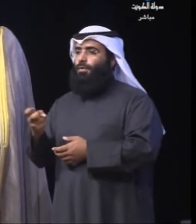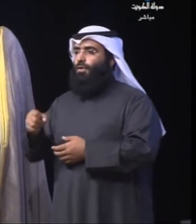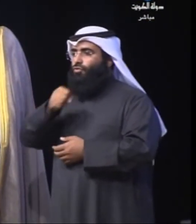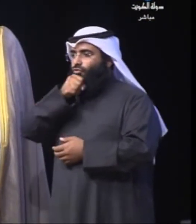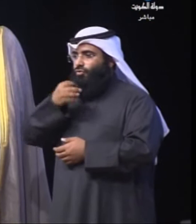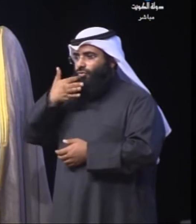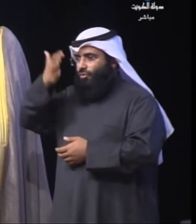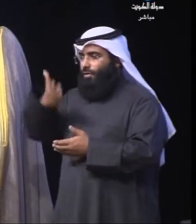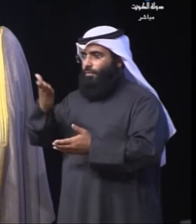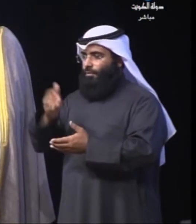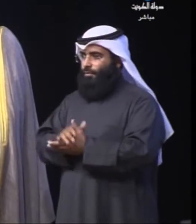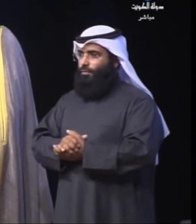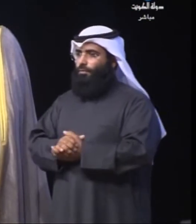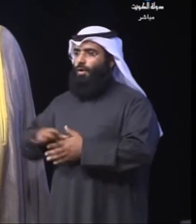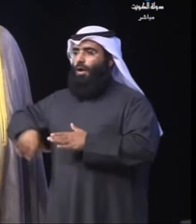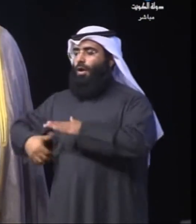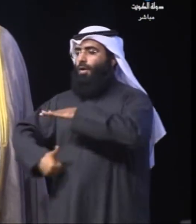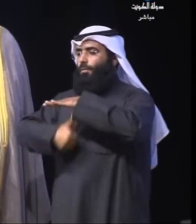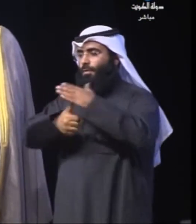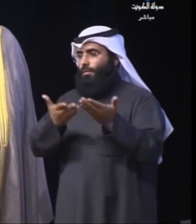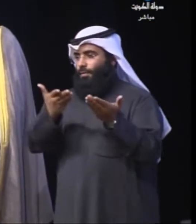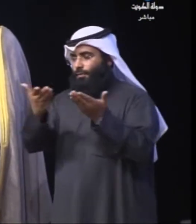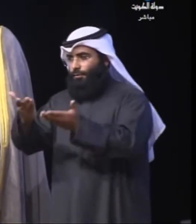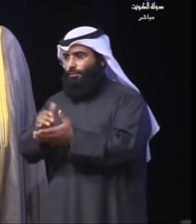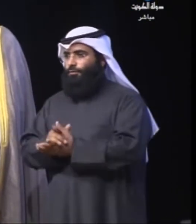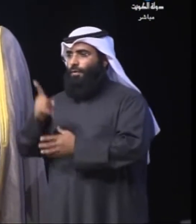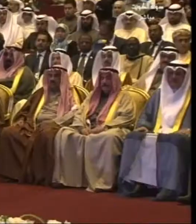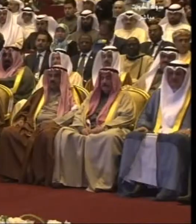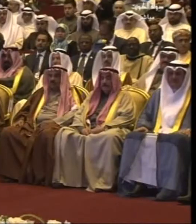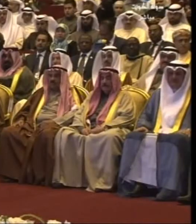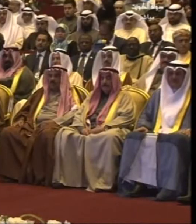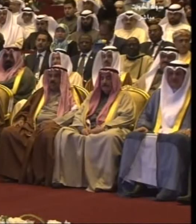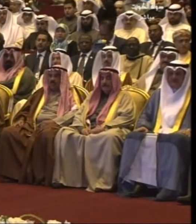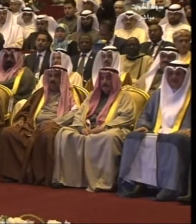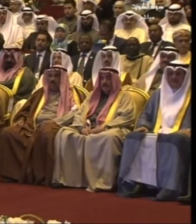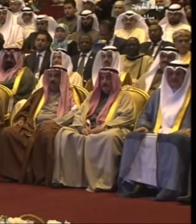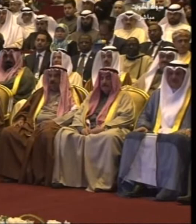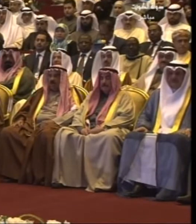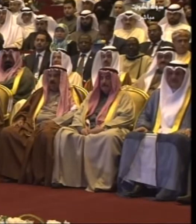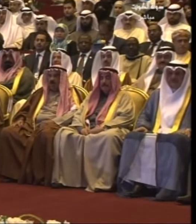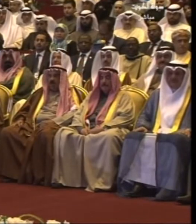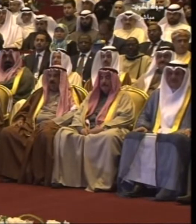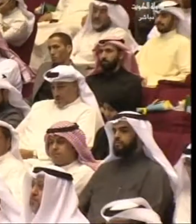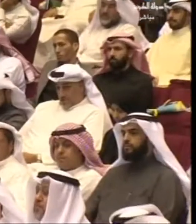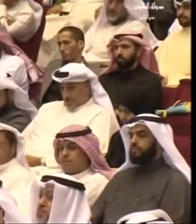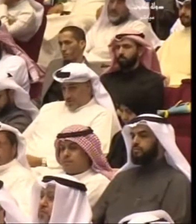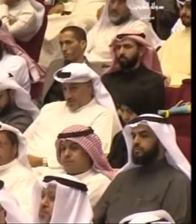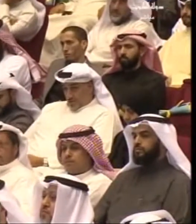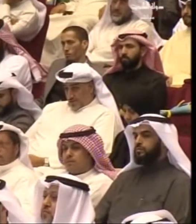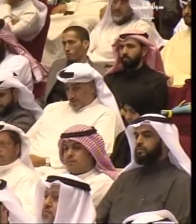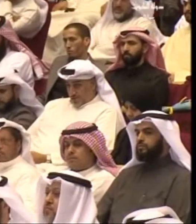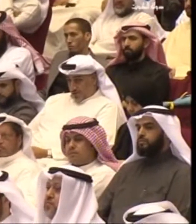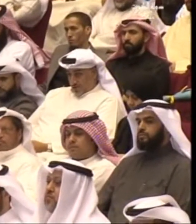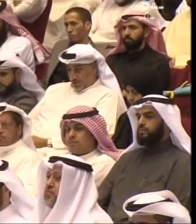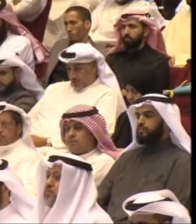السن. حضرة صاحب السمو أمير البلاد المفدى، اسمحوا لي أن أهنى باسم سموكم جميع الفائزين